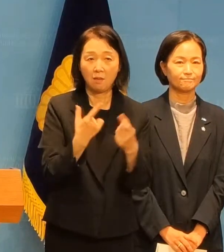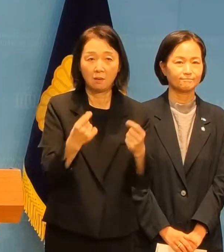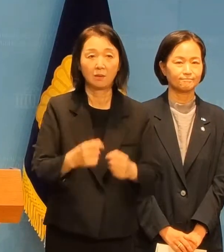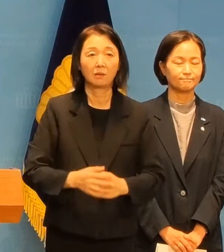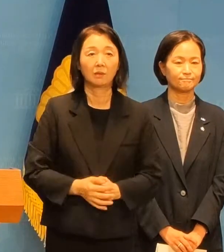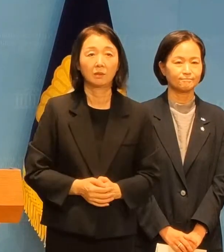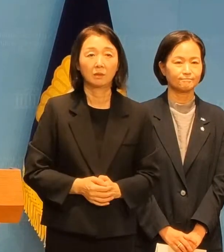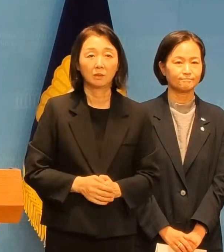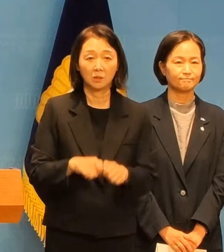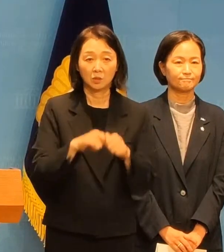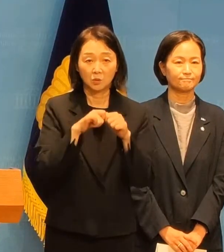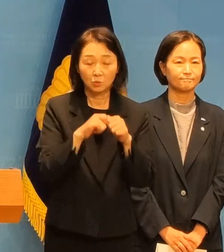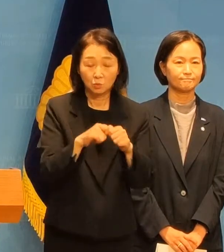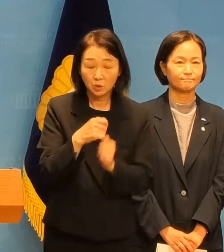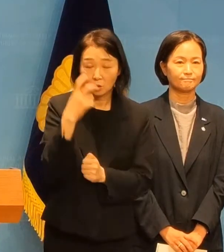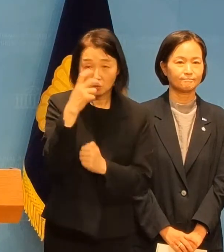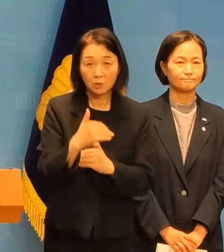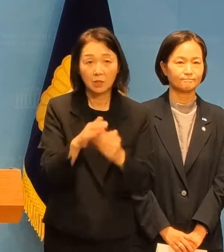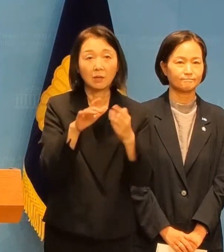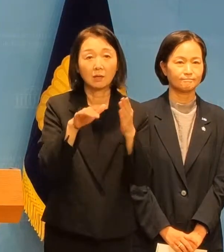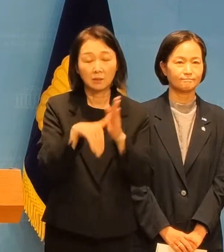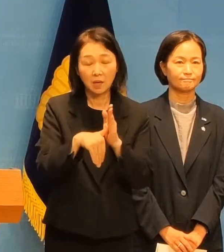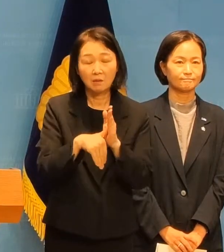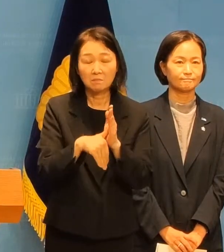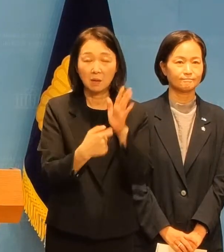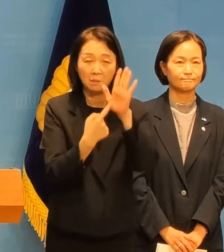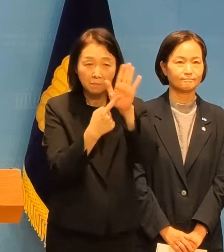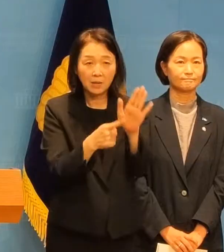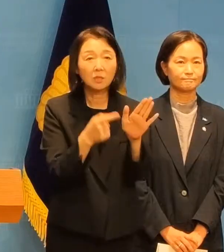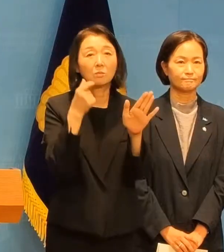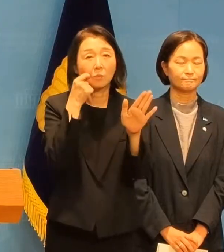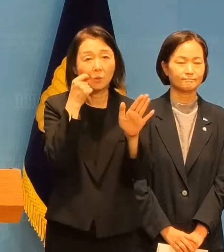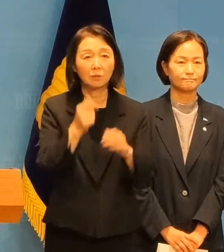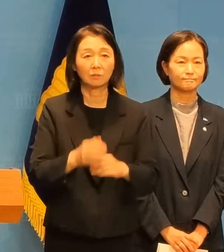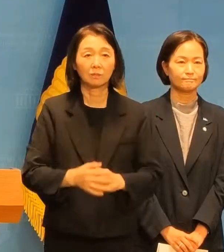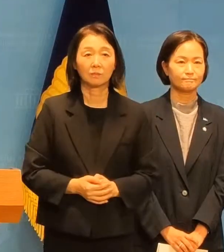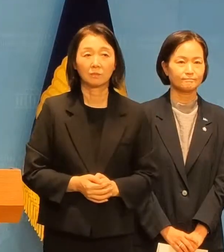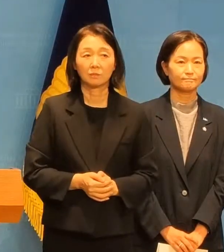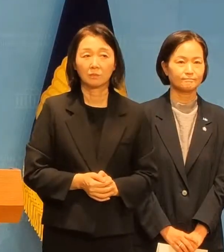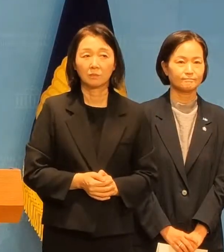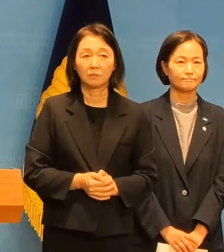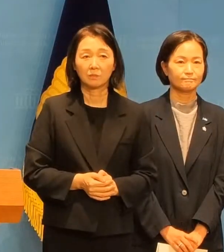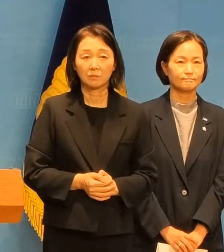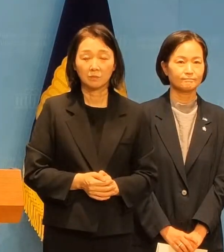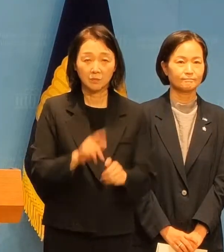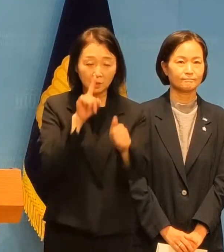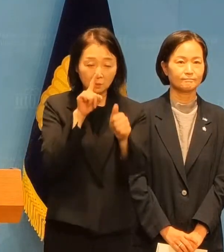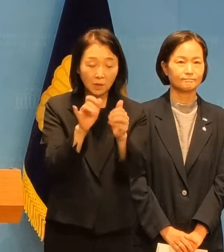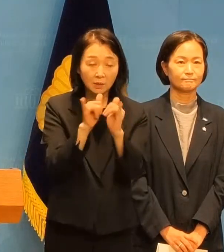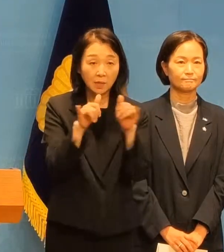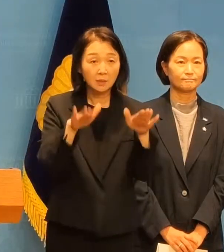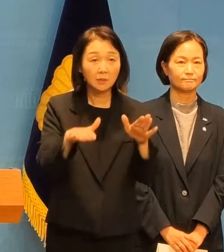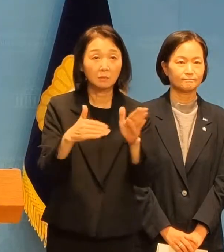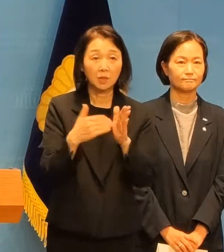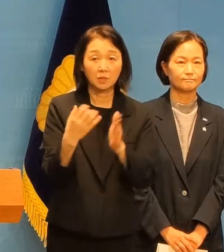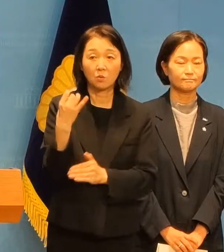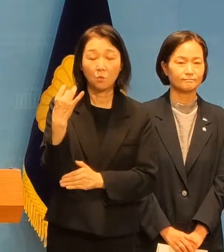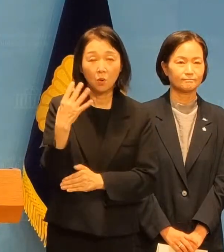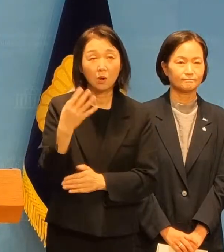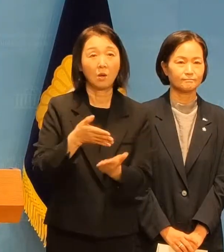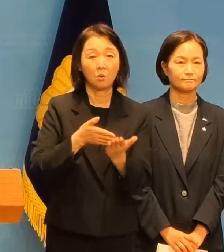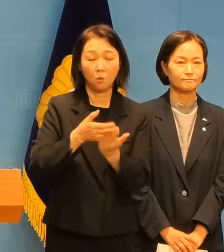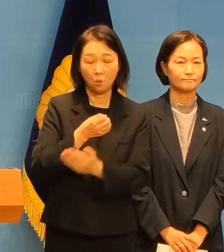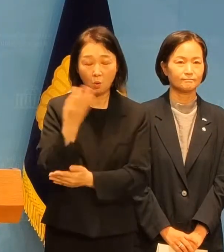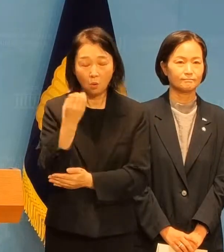해당되고 구체적인 수사 사항은 밝힐 수 없다라는 점이고요. 그다음에 피의자는 지금까지 기존의 언론과